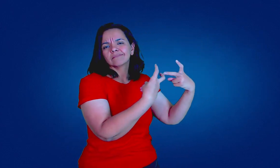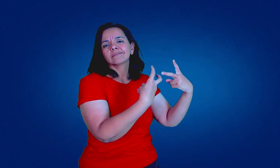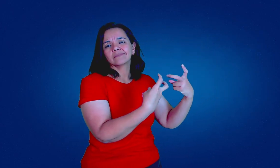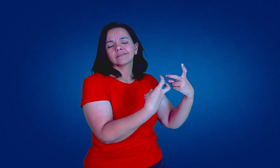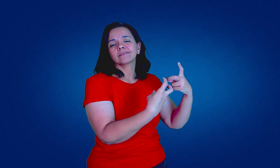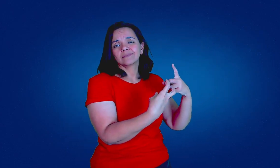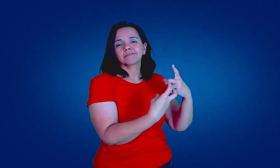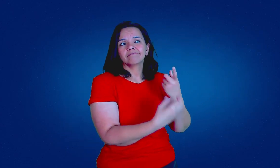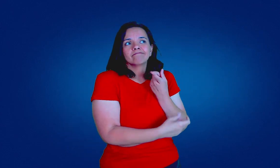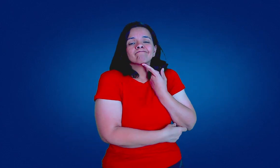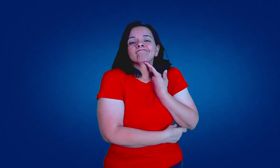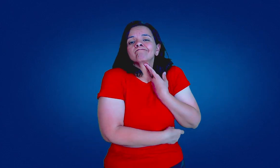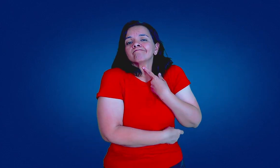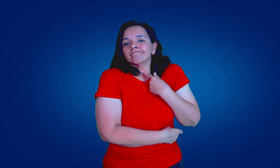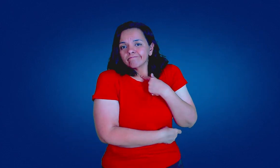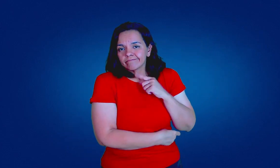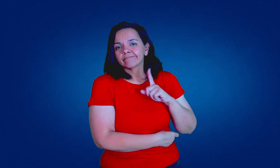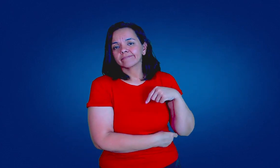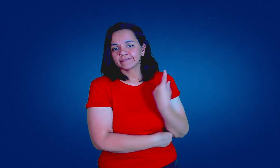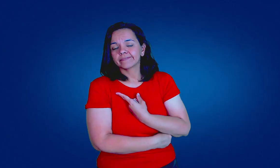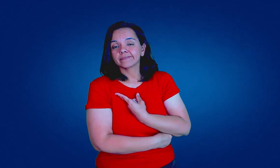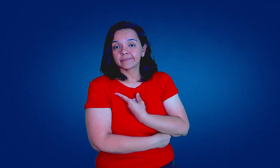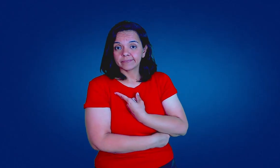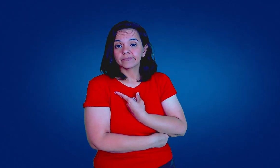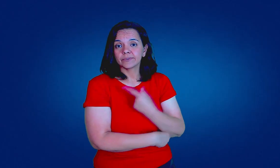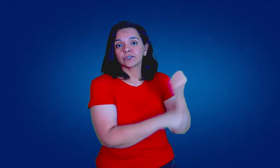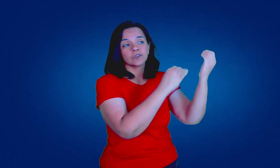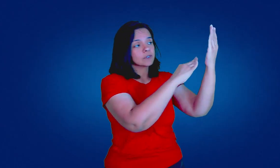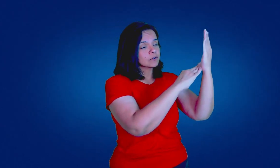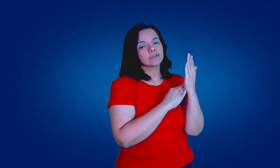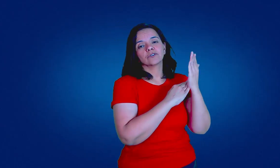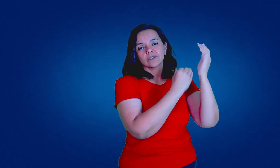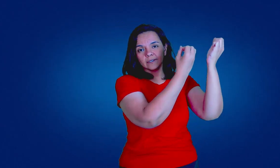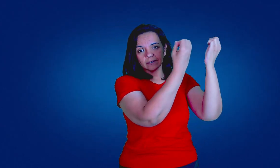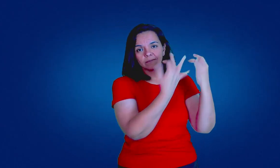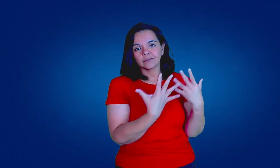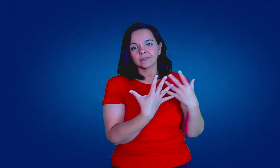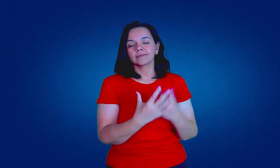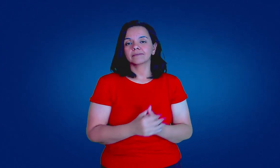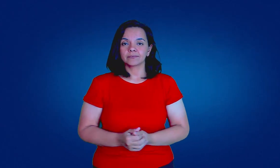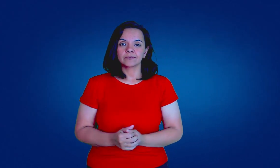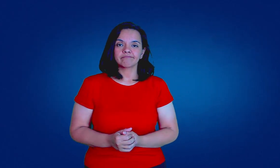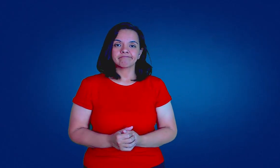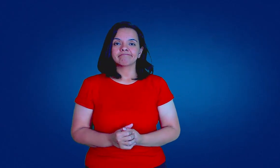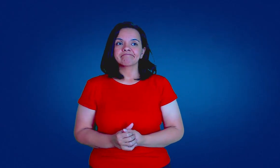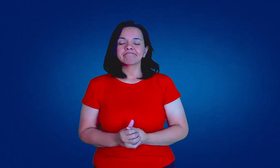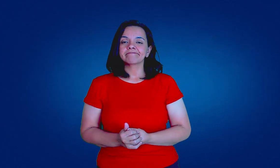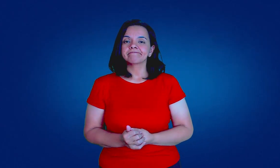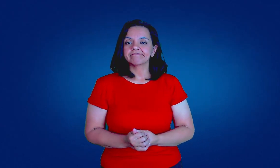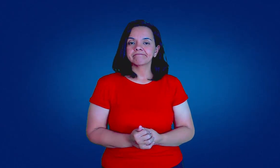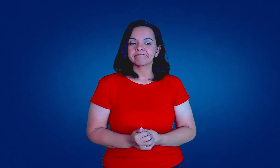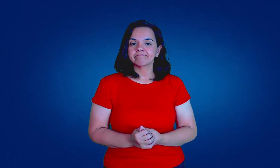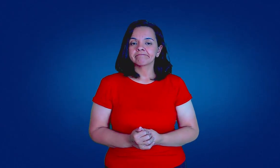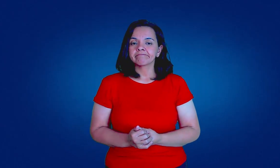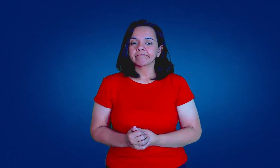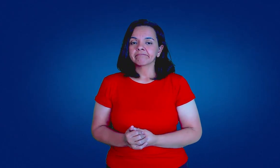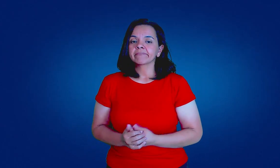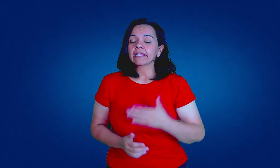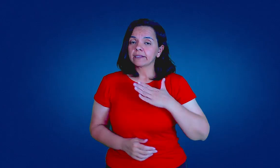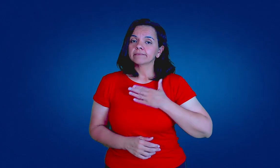E Deus vai perceber o nosso desejo, vai nos ajudar, nos abençoar.